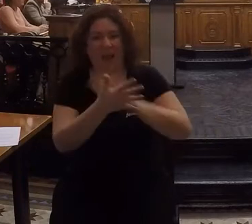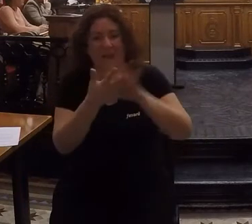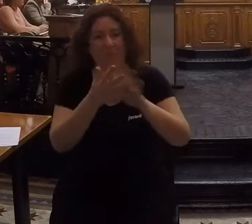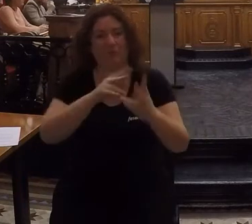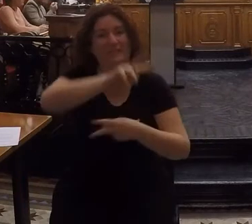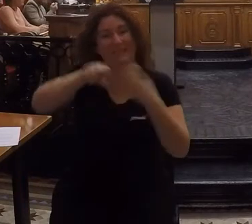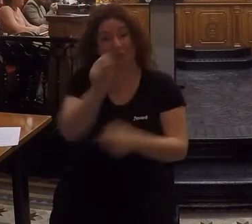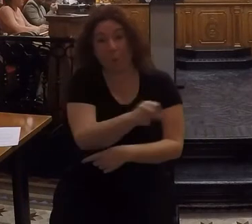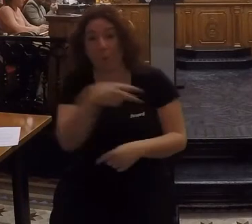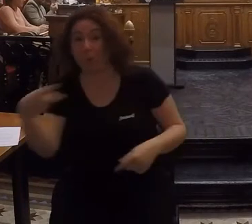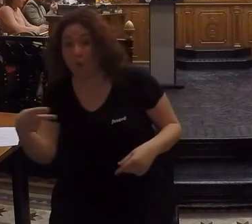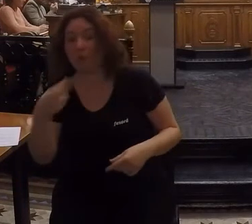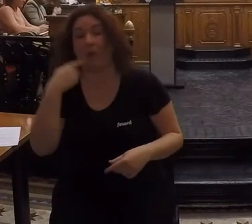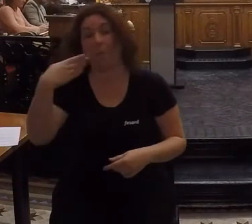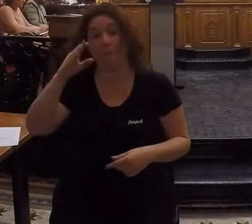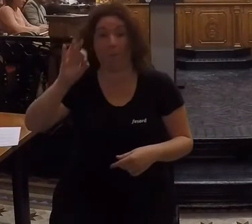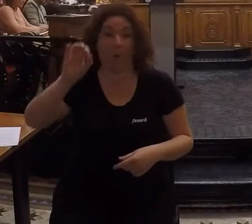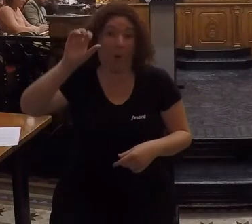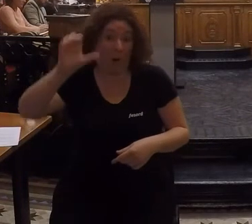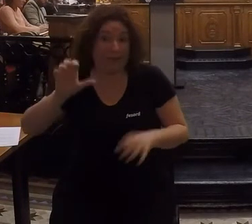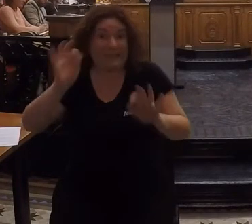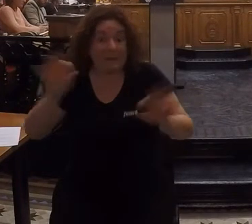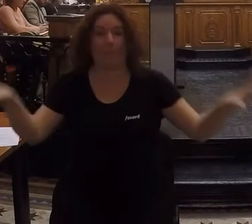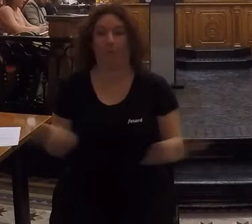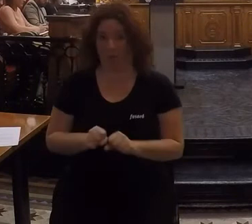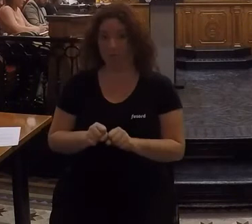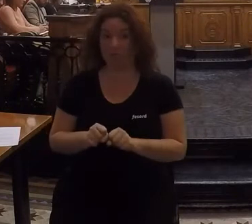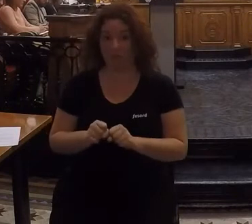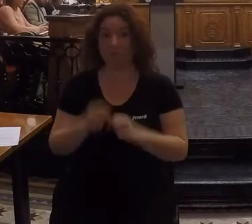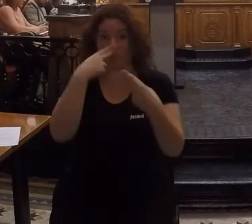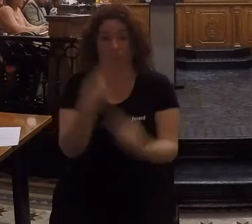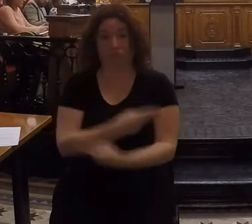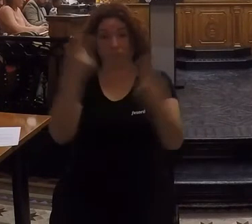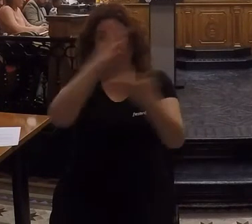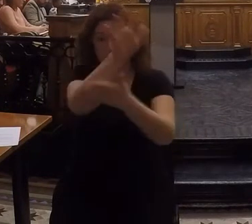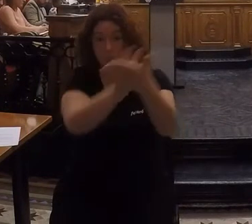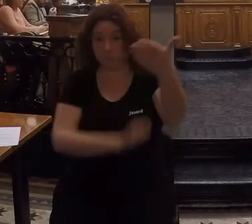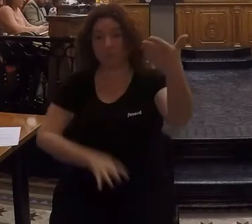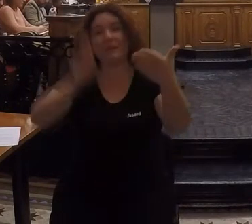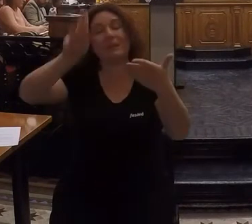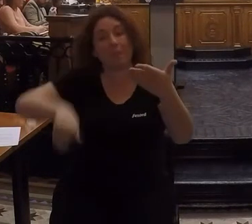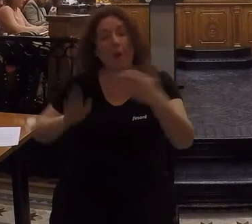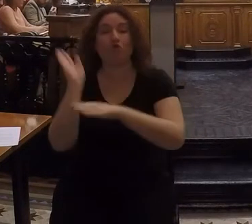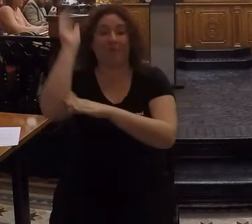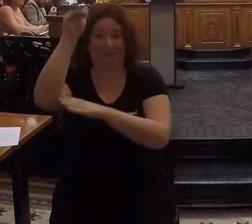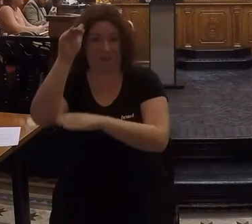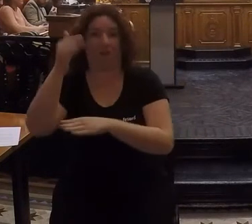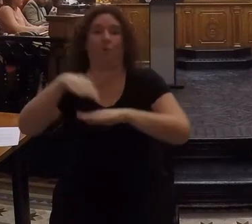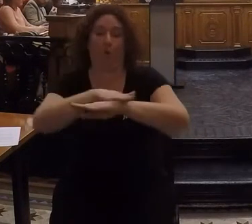Boletín Oficial de la provincia y, además, tenga conocimiento, como usted sabe, Consellería y su delegación de Gobierno.